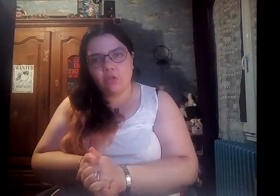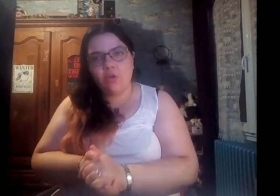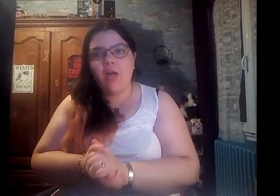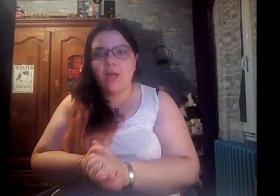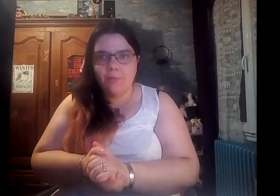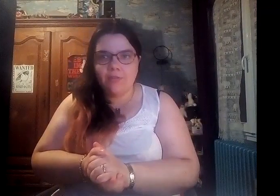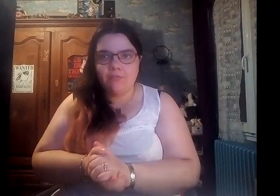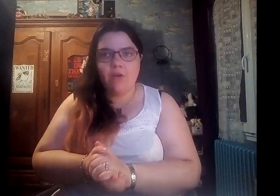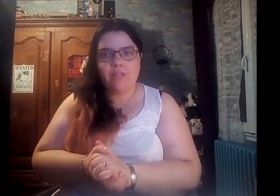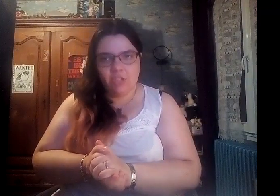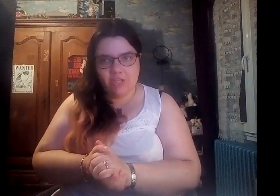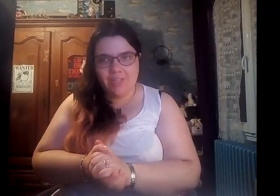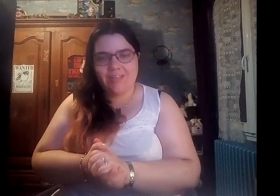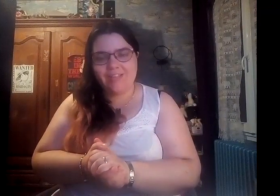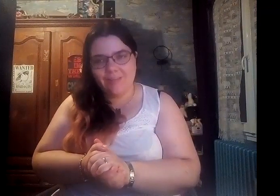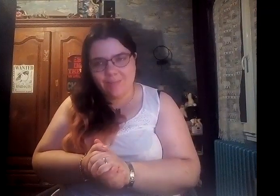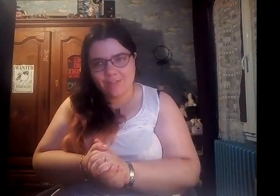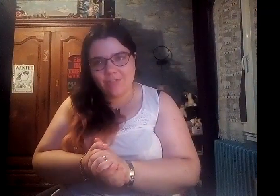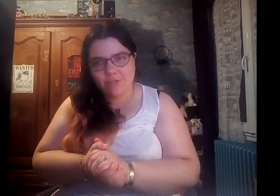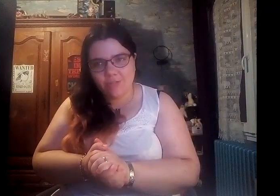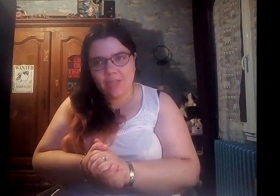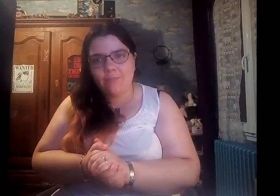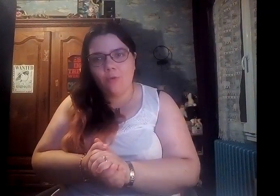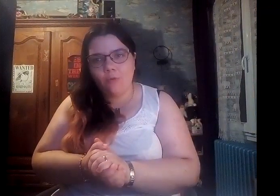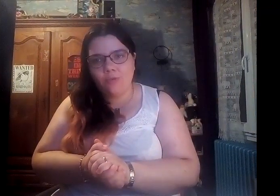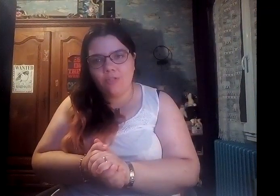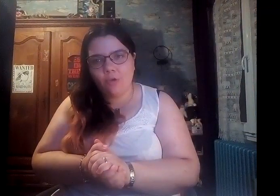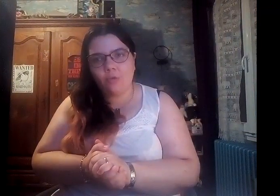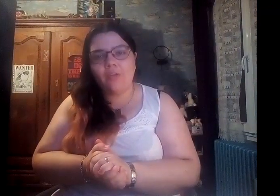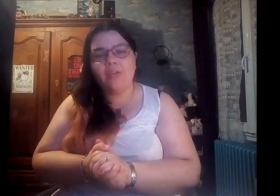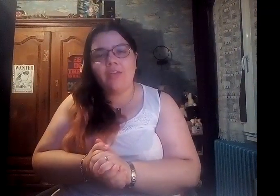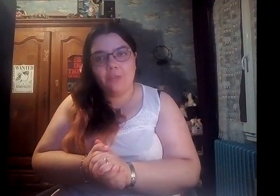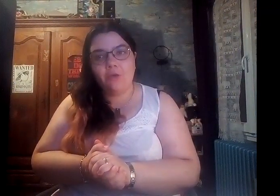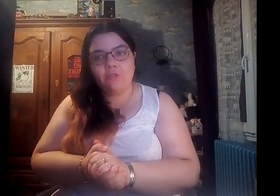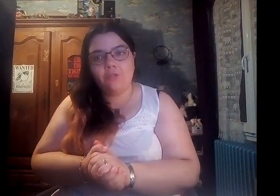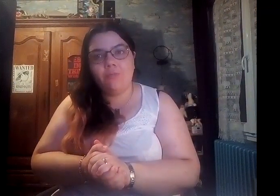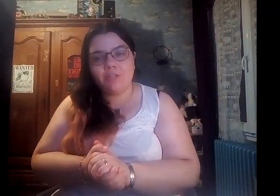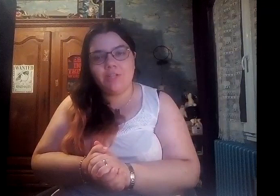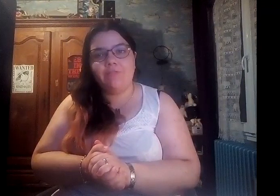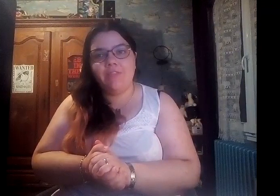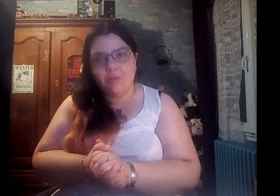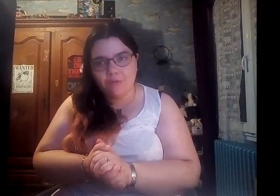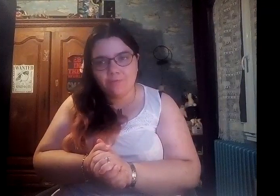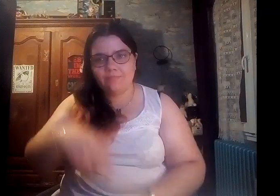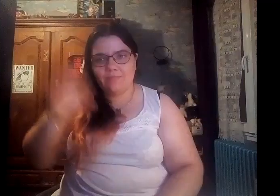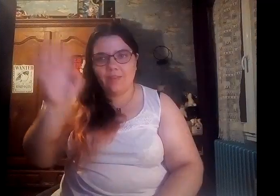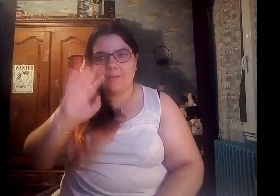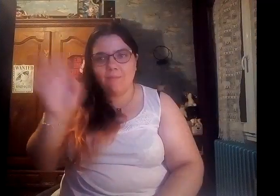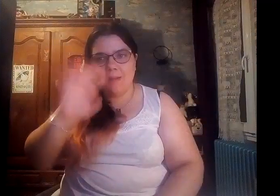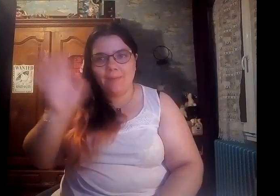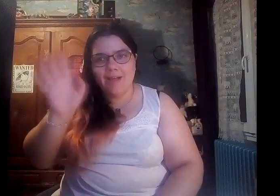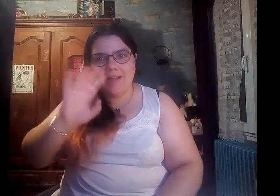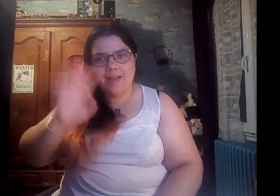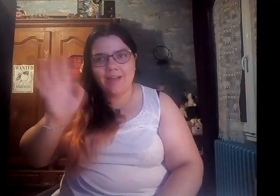abonnez-vous à cette chaîne ainsi qu'à ma chaîne secondaire pour qu'on puisse se retrouver dans une prochaine vidéo bye bye